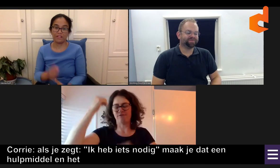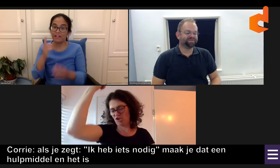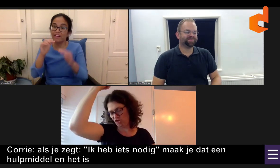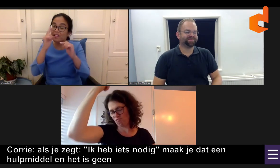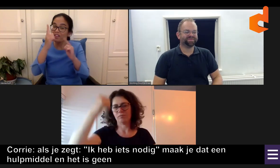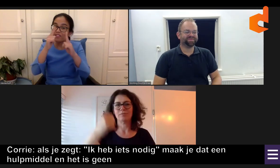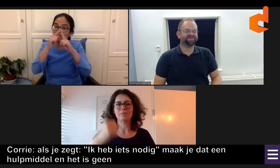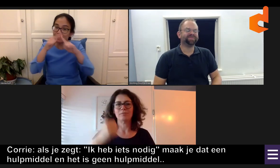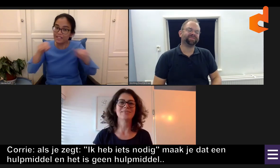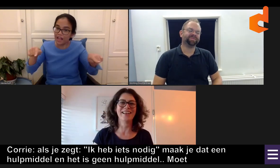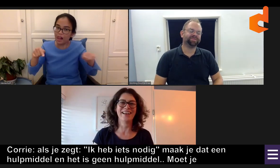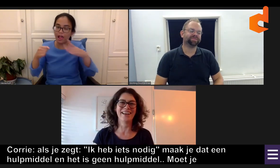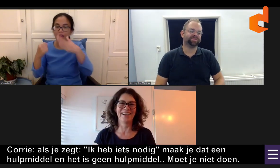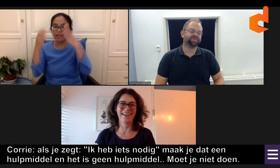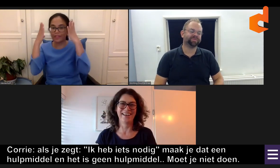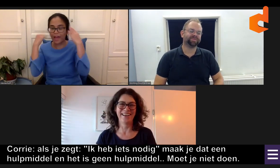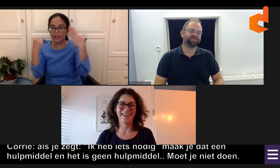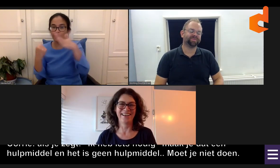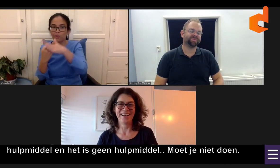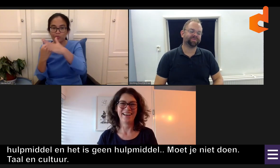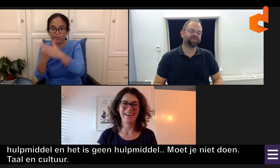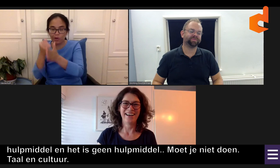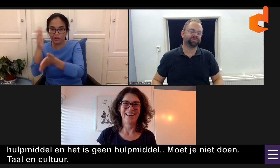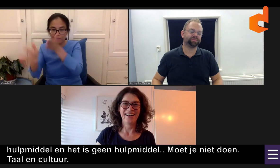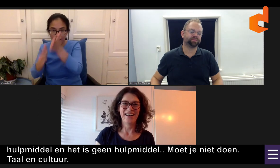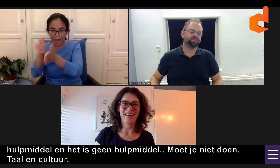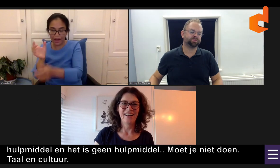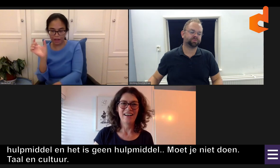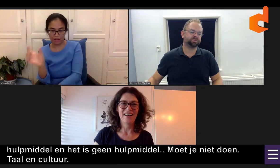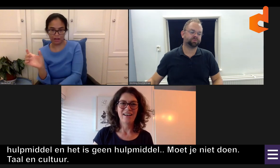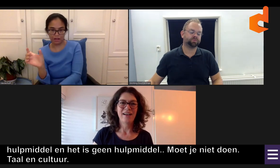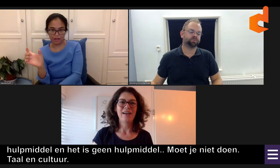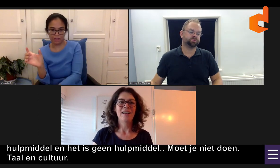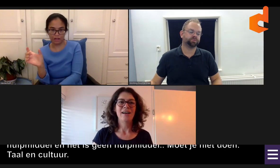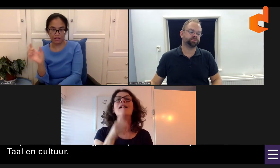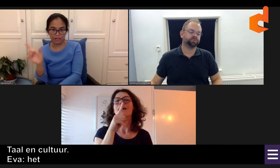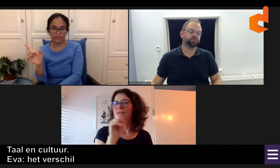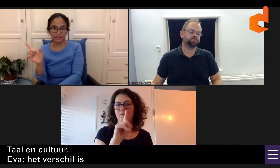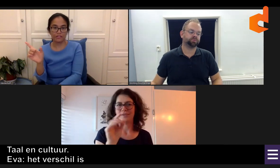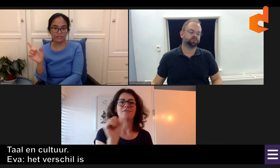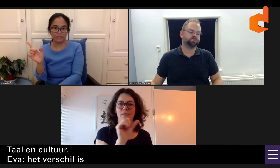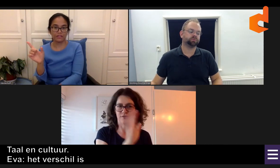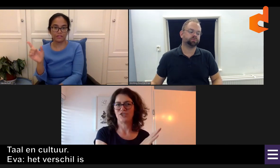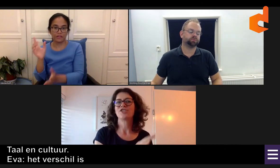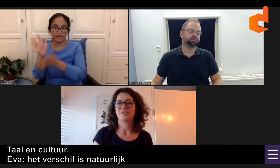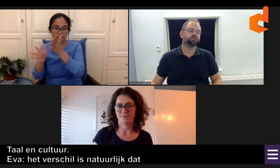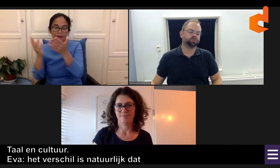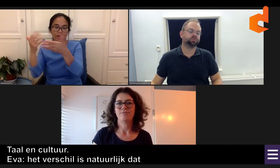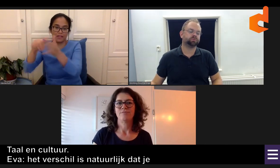doen. Taal en cultuur. Het verschil is natuurlijk dat je ook Nederlands ondersteund met gebaren